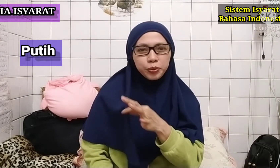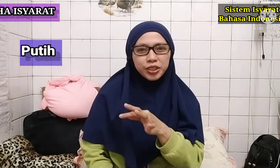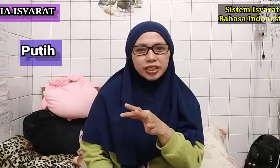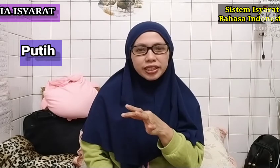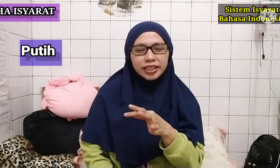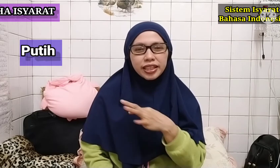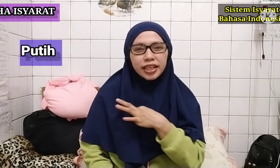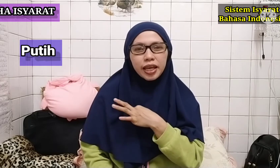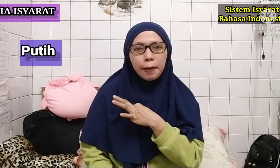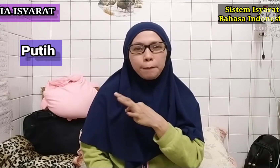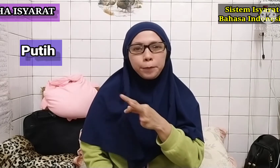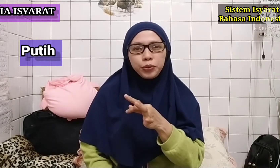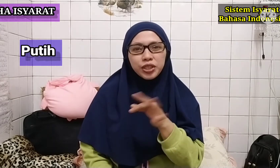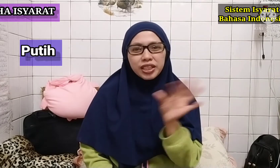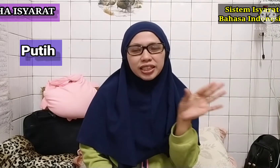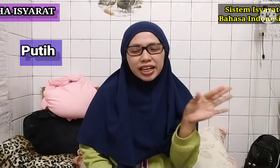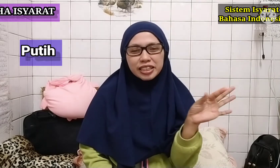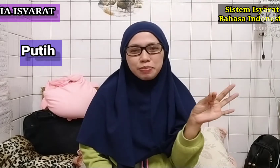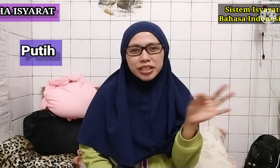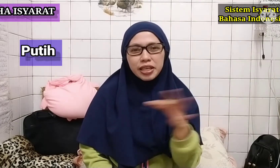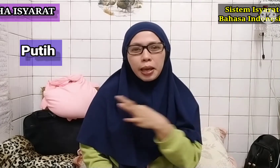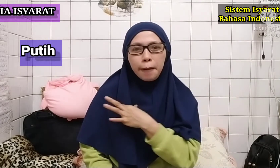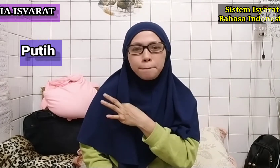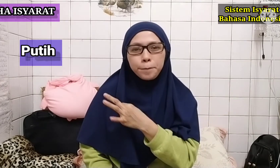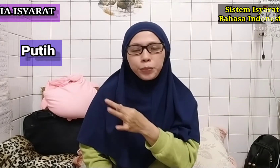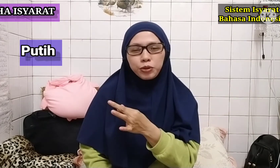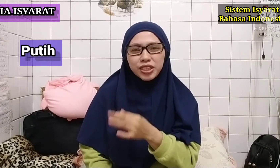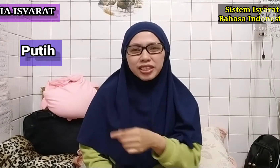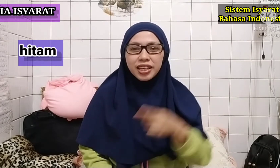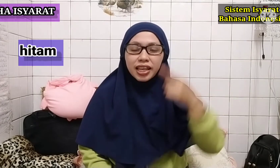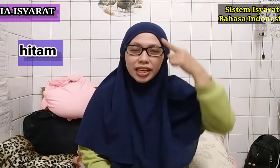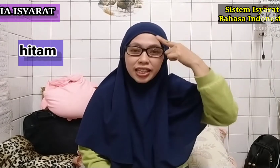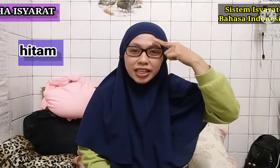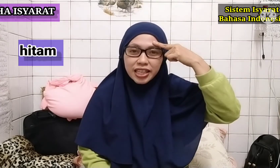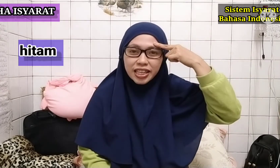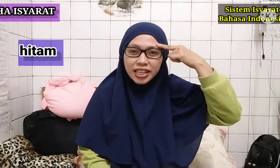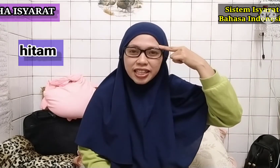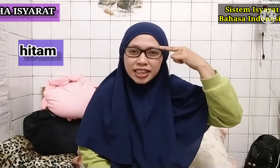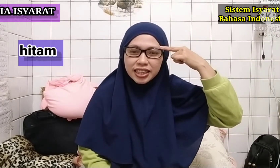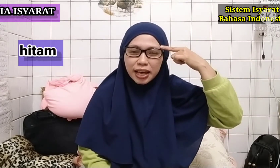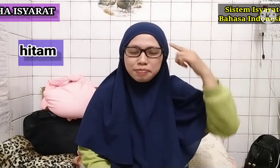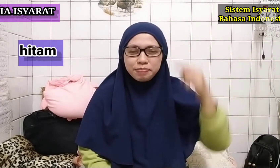putih, putih. Tangannya begini. Putih. Hitam.